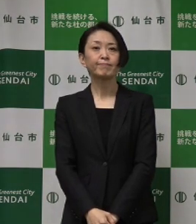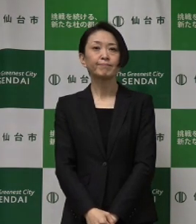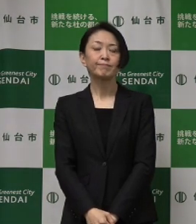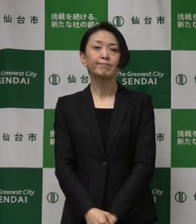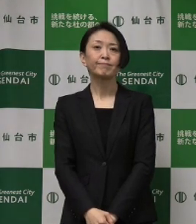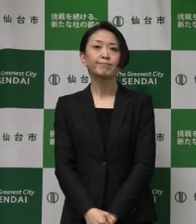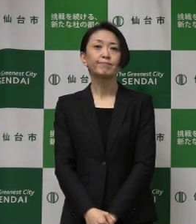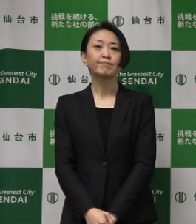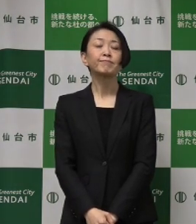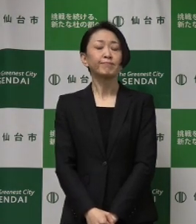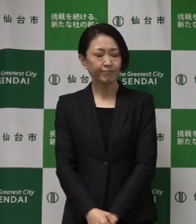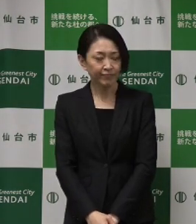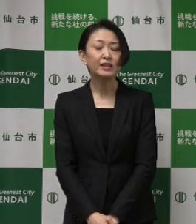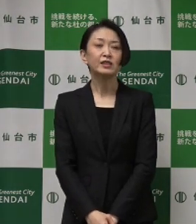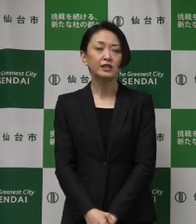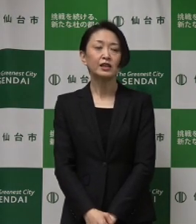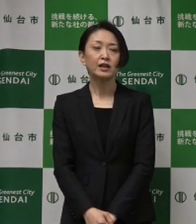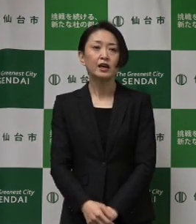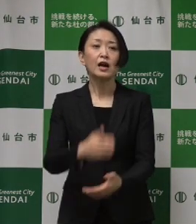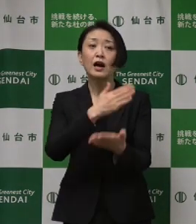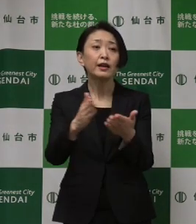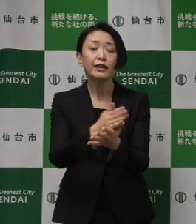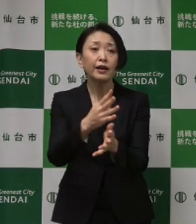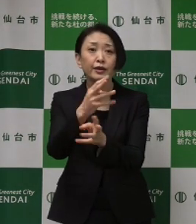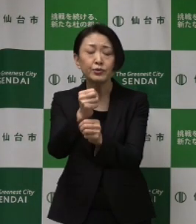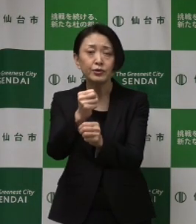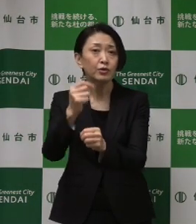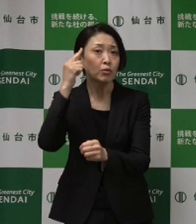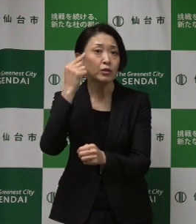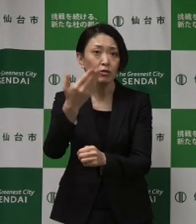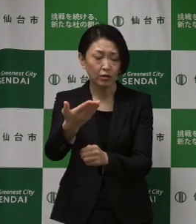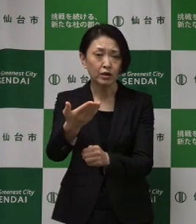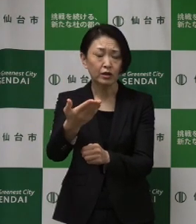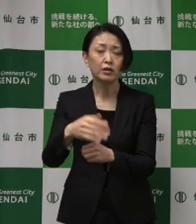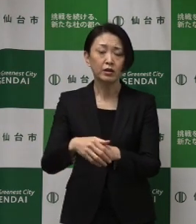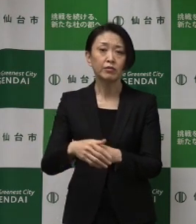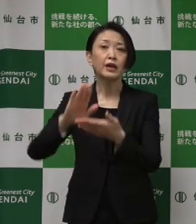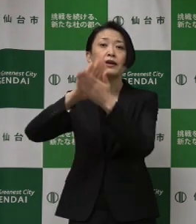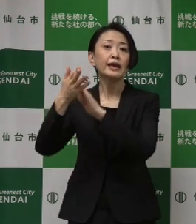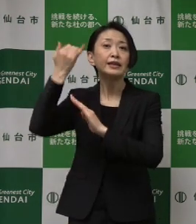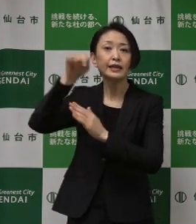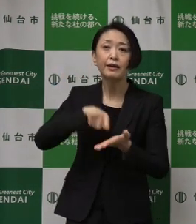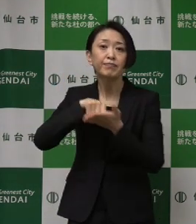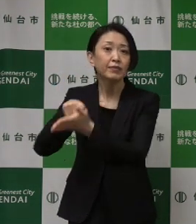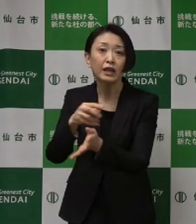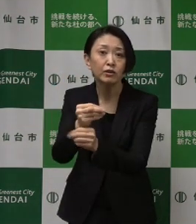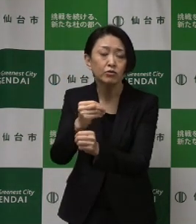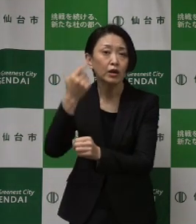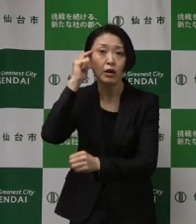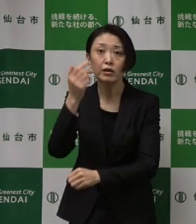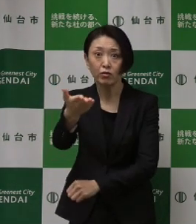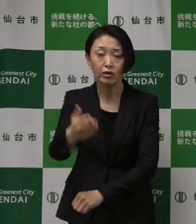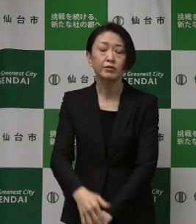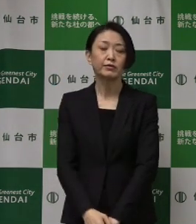いつまでに最後は判断をしたい、または県にご意見を 言いたいっていうことをお考えなんでしょうか。 今